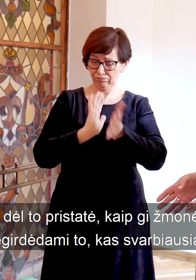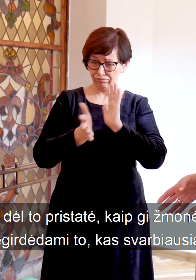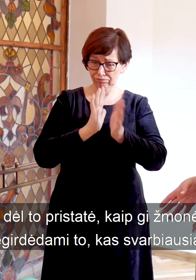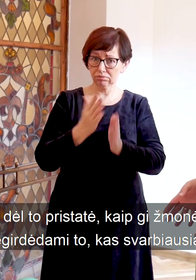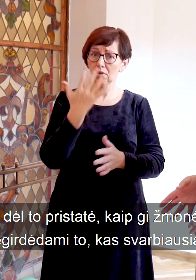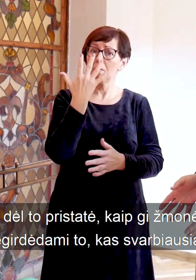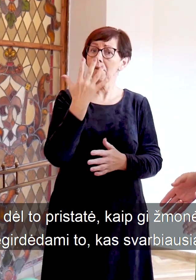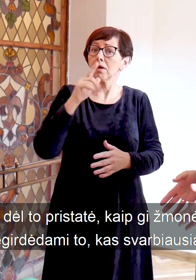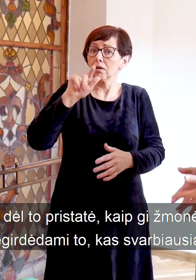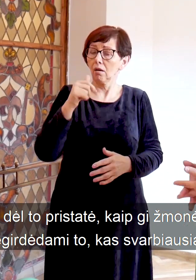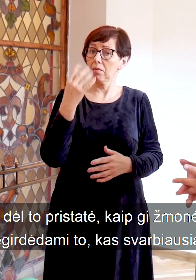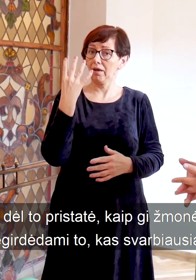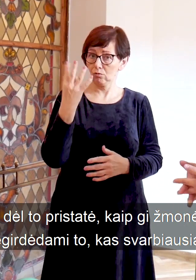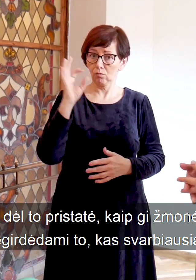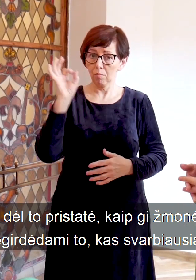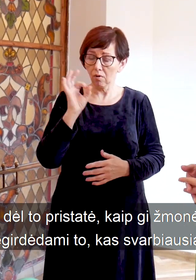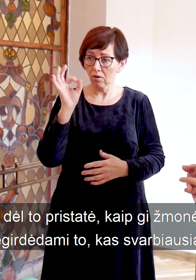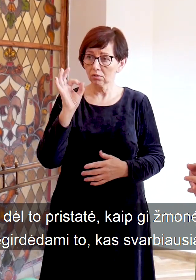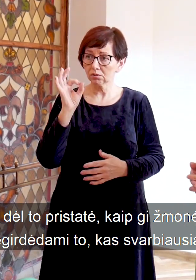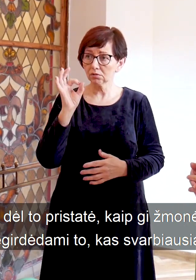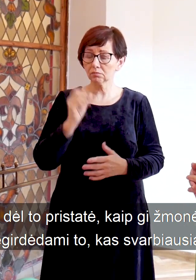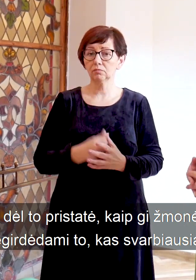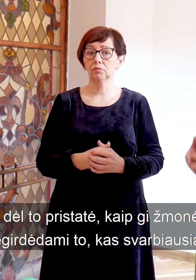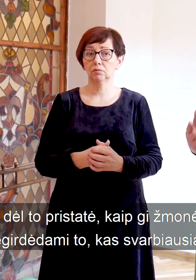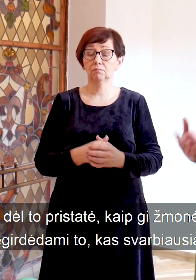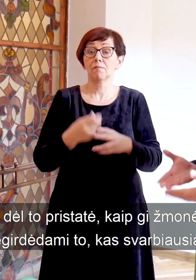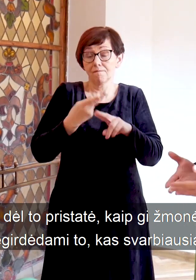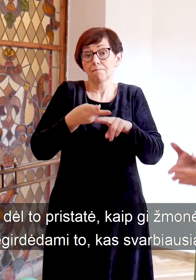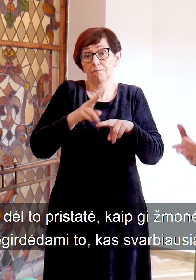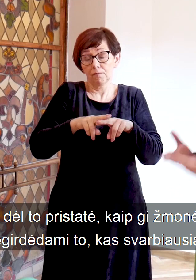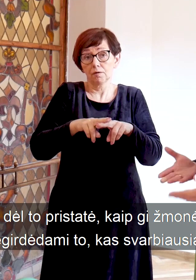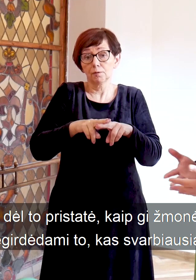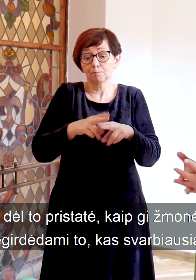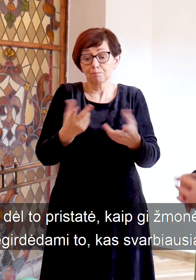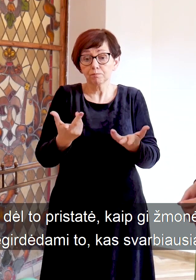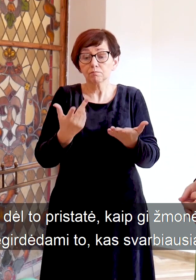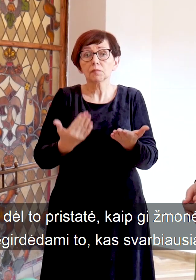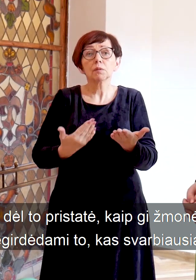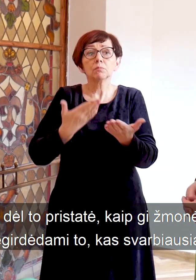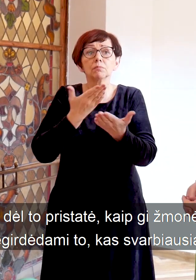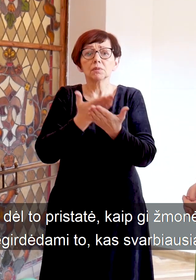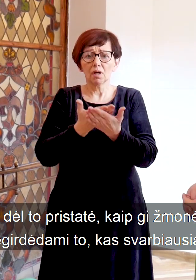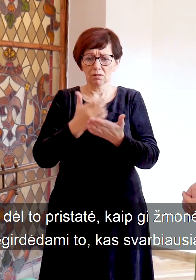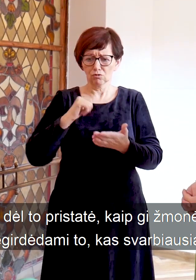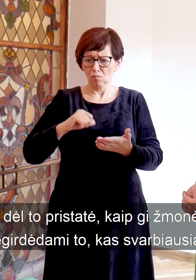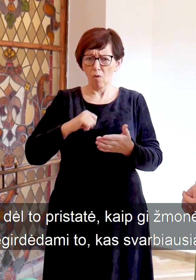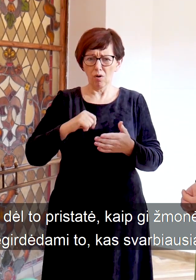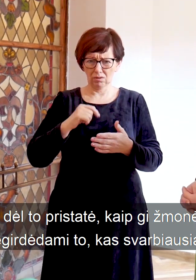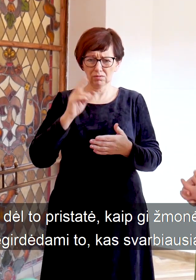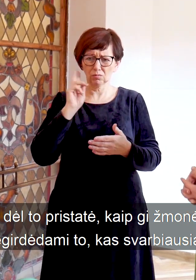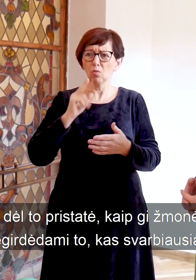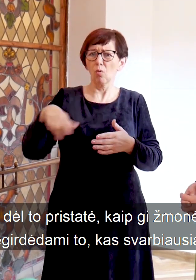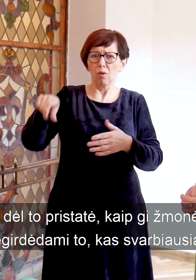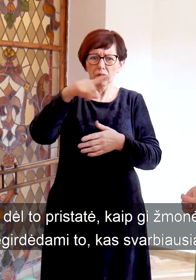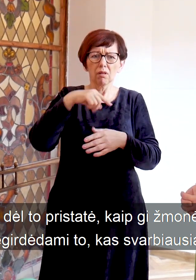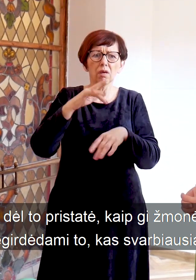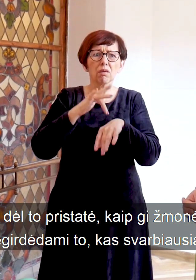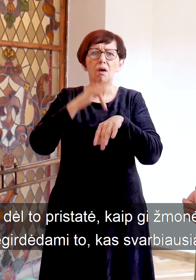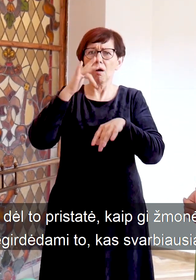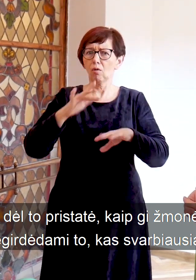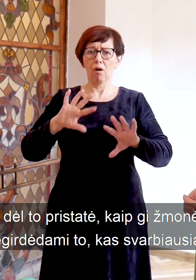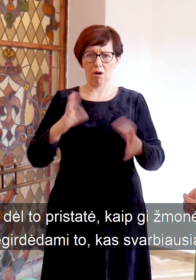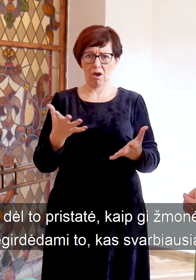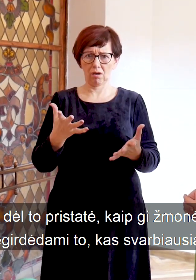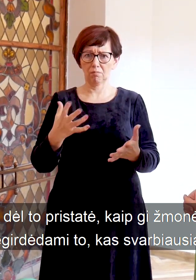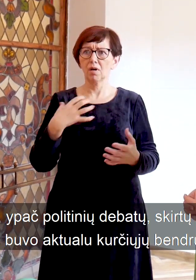tai 5,4%, ir dėl to pristatė, kaip vis dėlto žmonės jaučiasi, negirdėdami to,